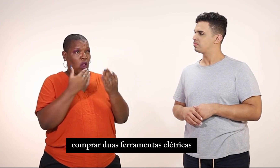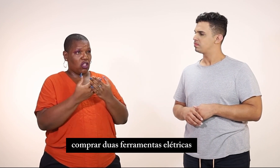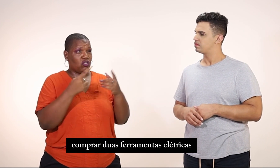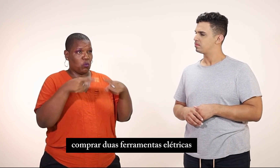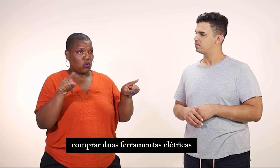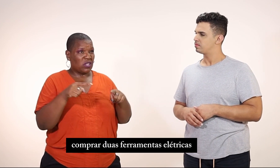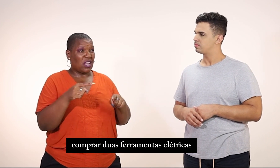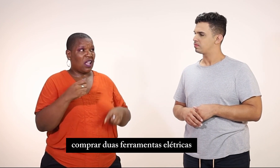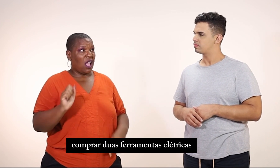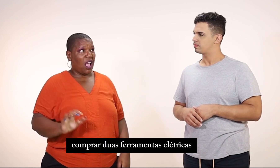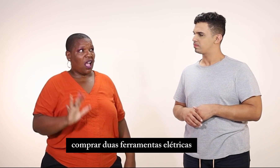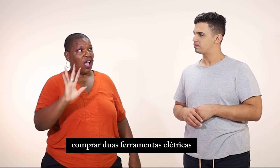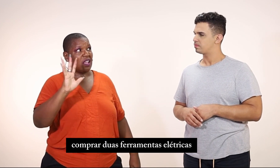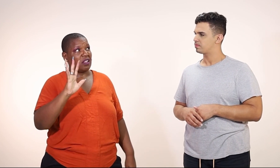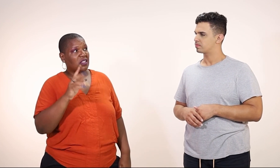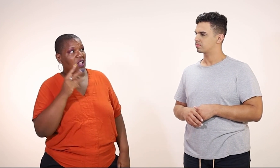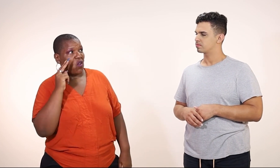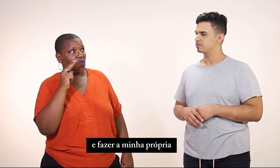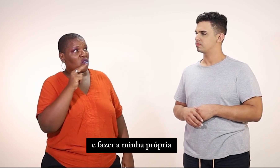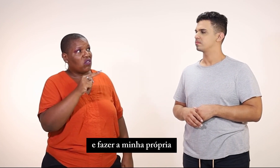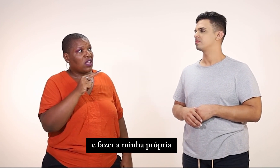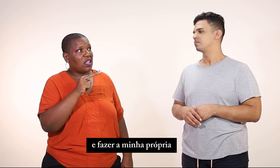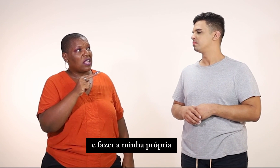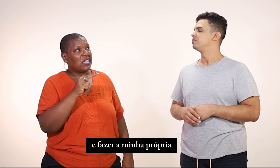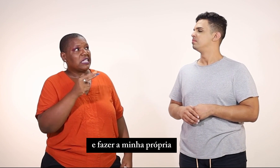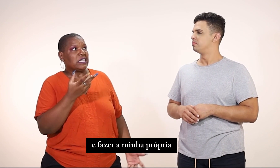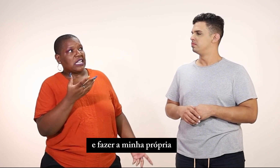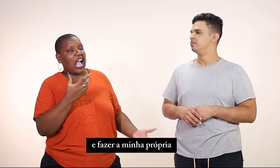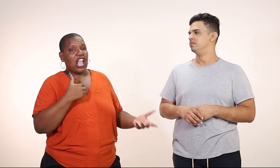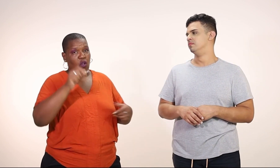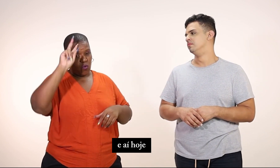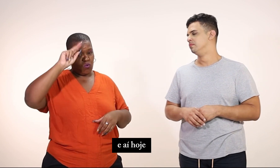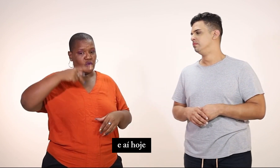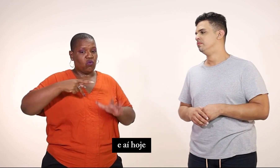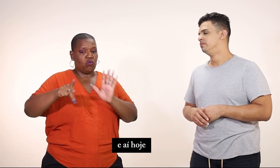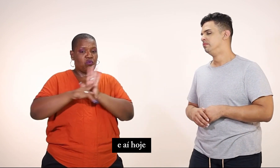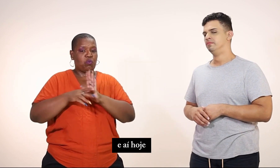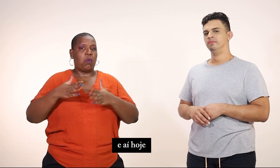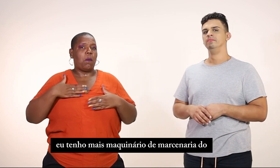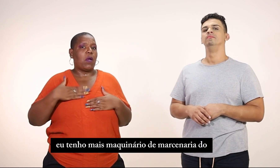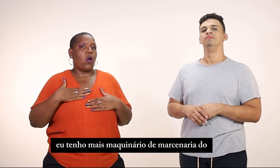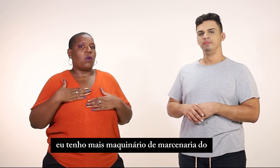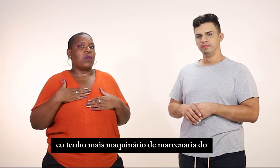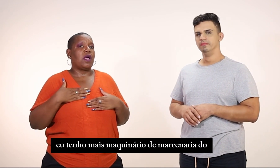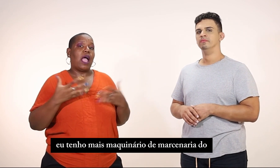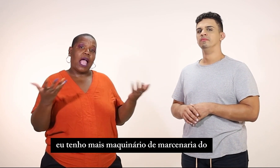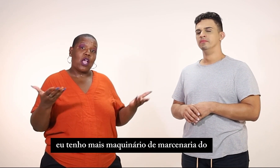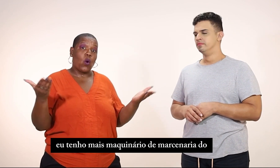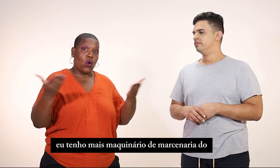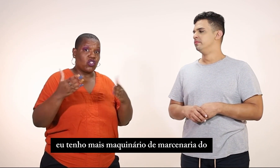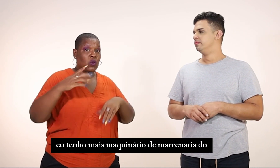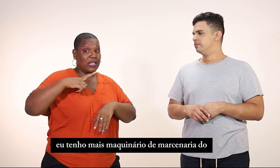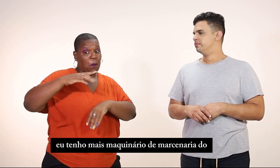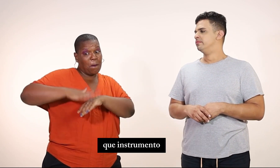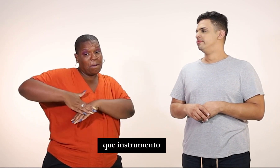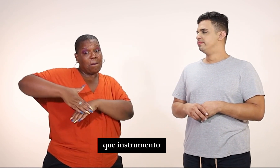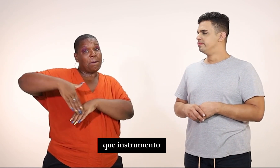2 ferramentas elétricas e fazer a minha própria. E aí hoje eu tenho mais maquinário de marcenaria do que